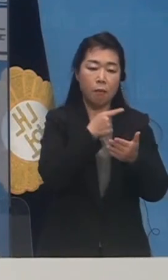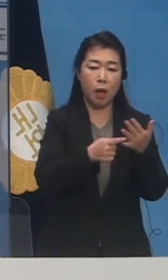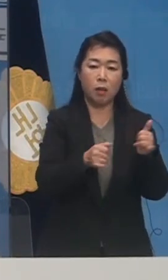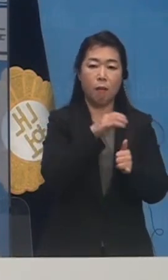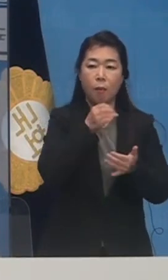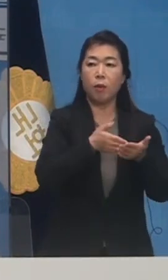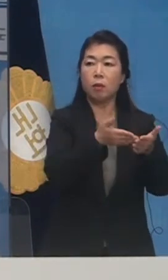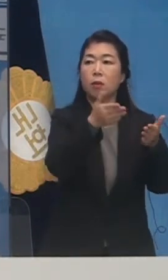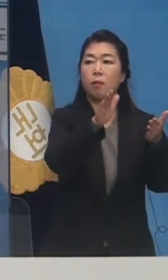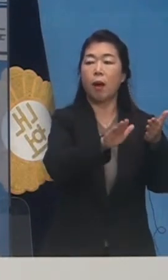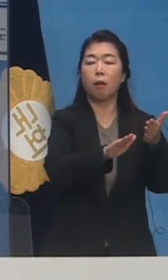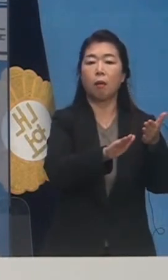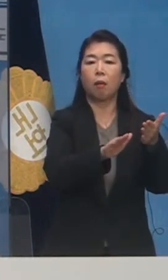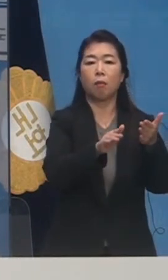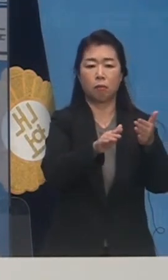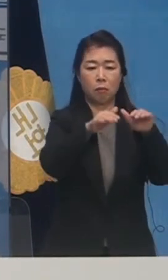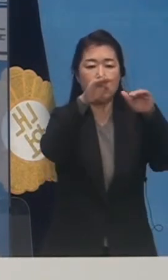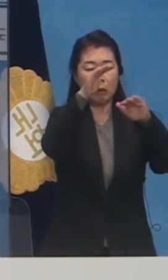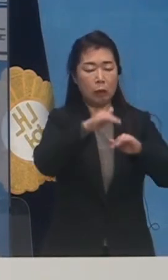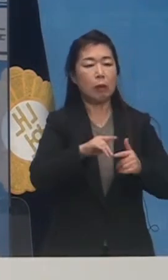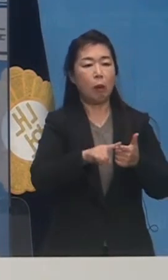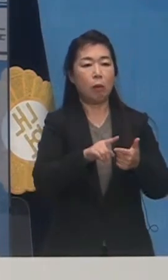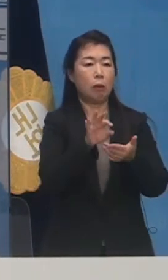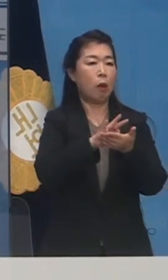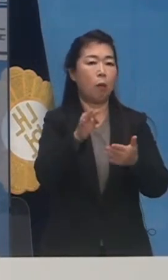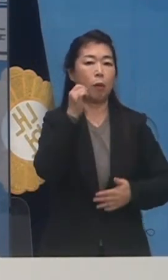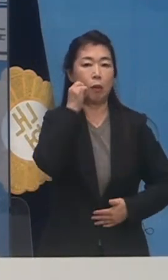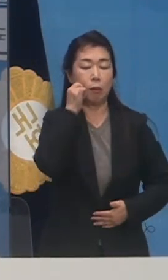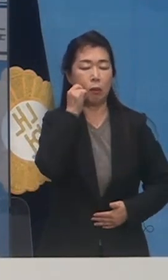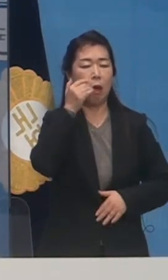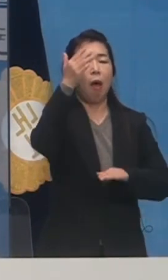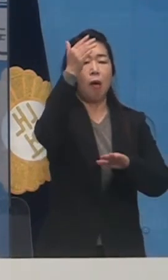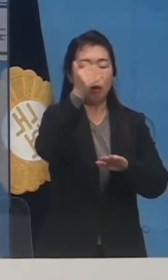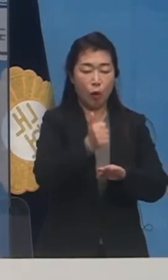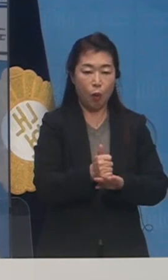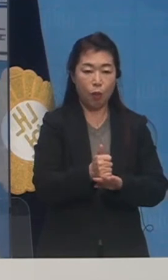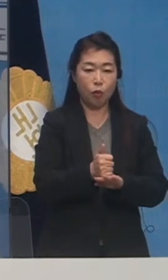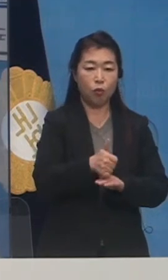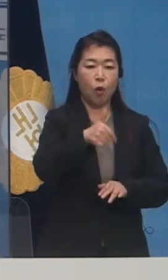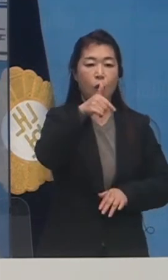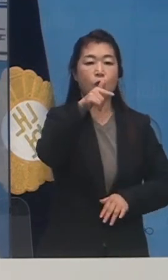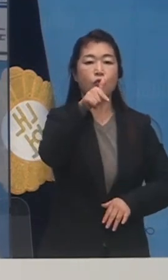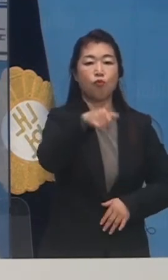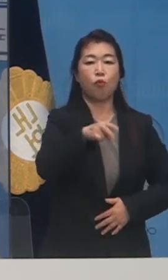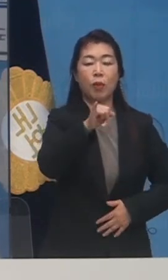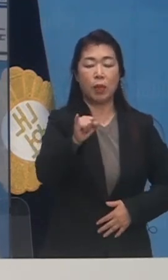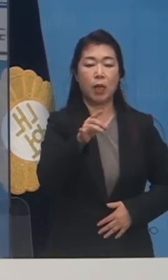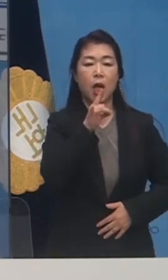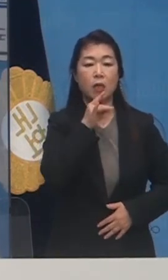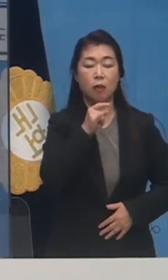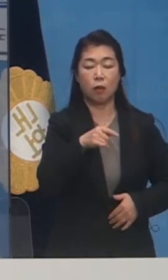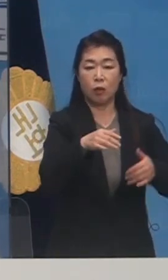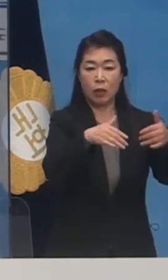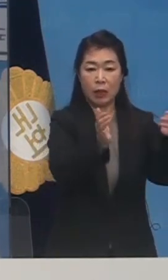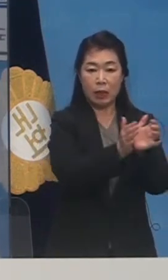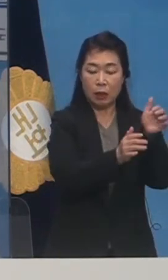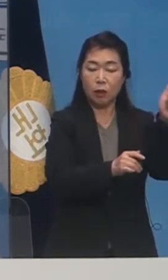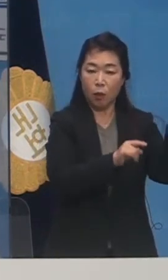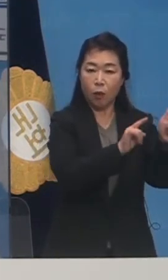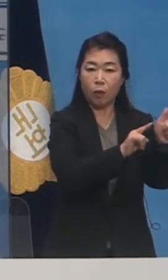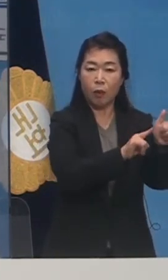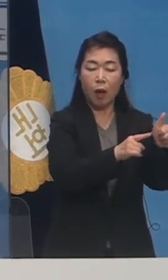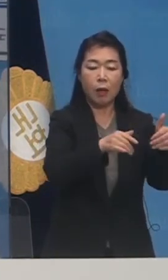반박하여도 반영되지 않았습니다. 결국 구미지청은 직장 내 성희롱, 직장 내